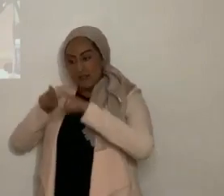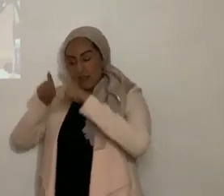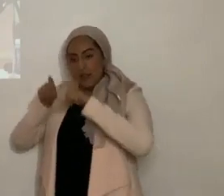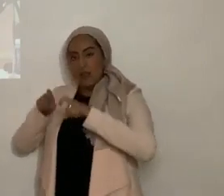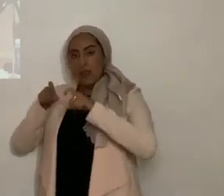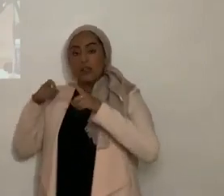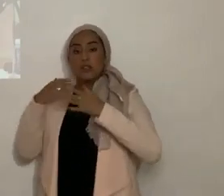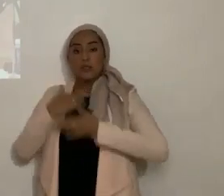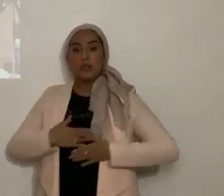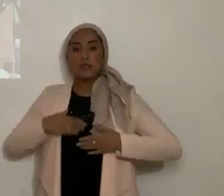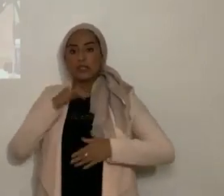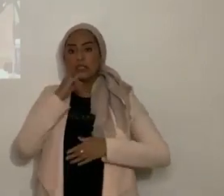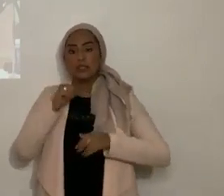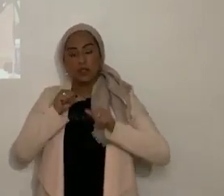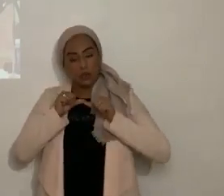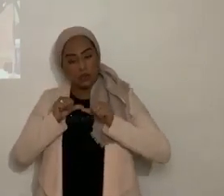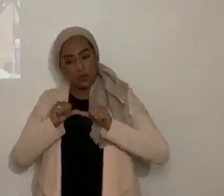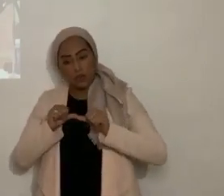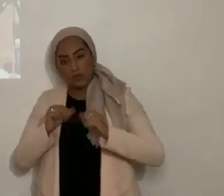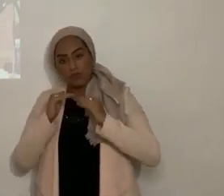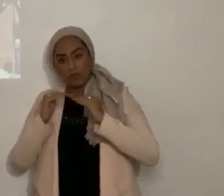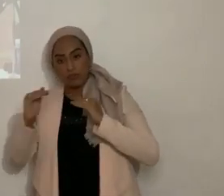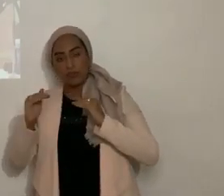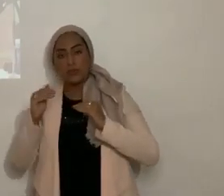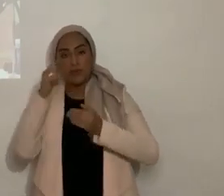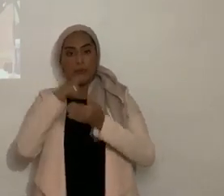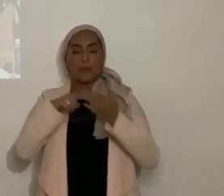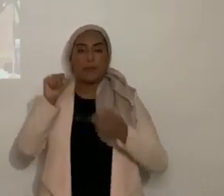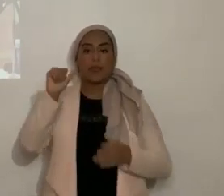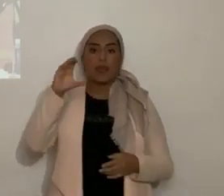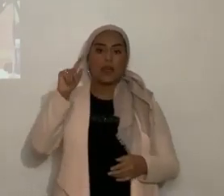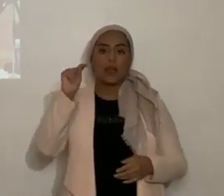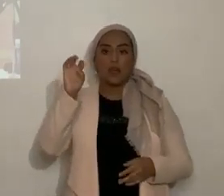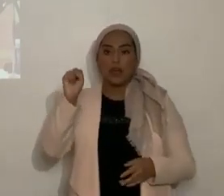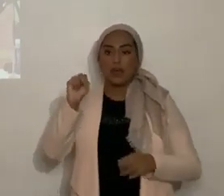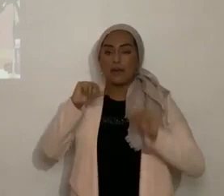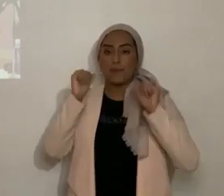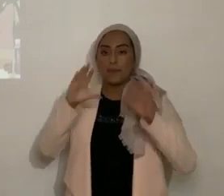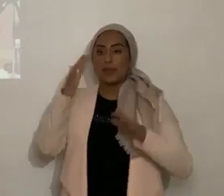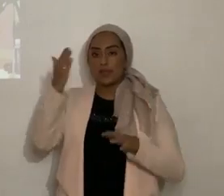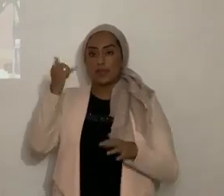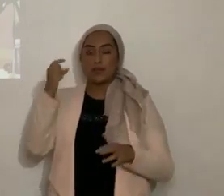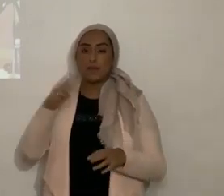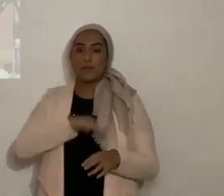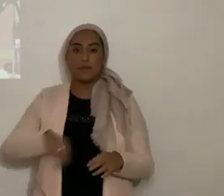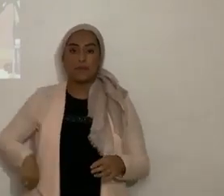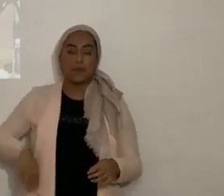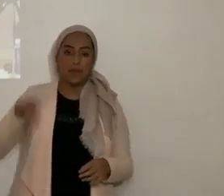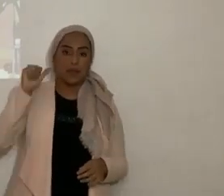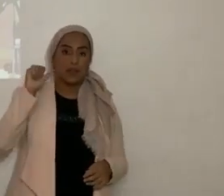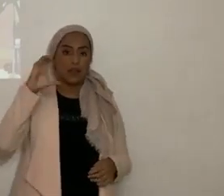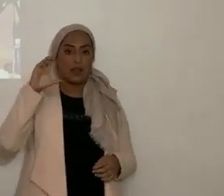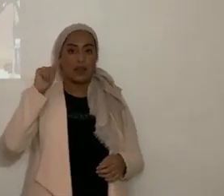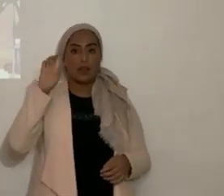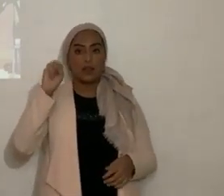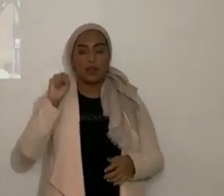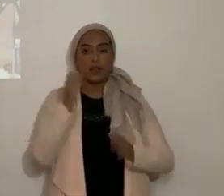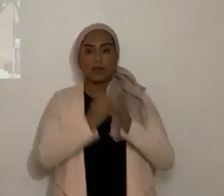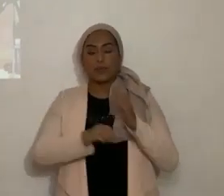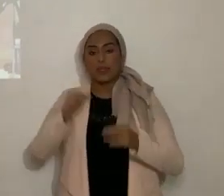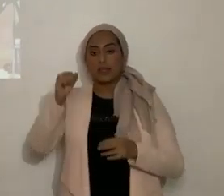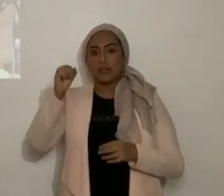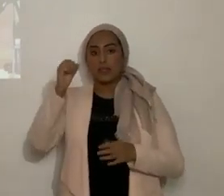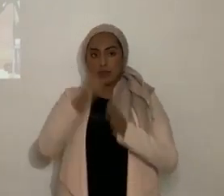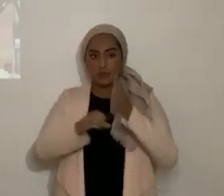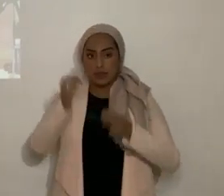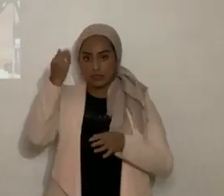El gozo es durante la prueba. Vamos a Hechos, benditos Yahshua Mashiach, Hechos, verso 16,